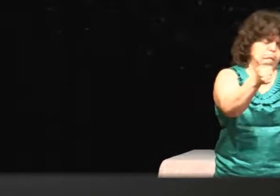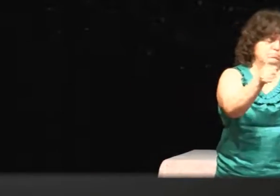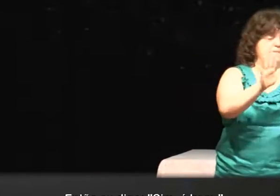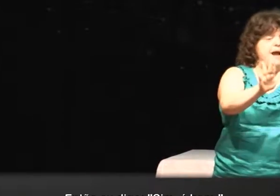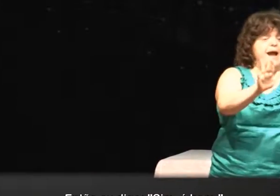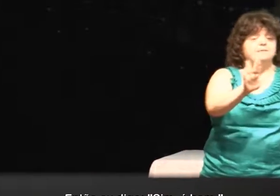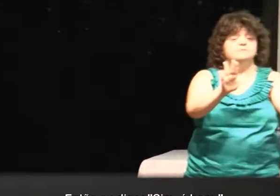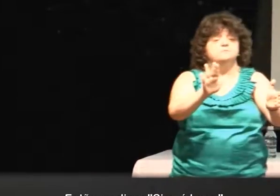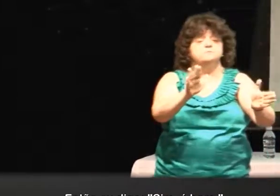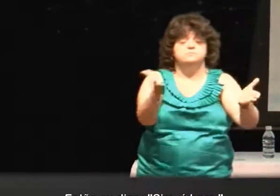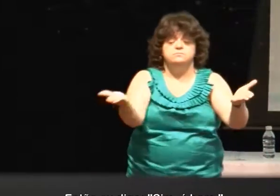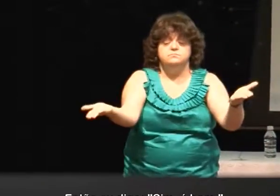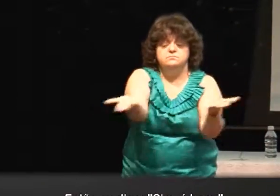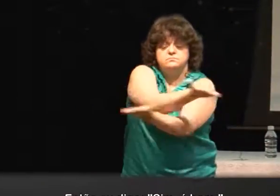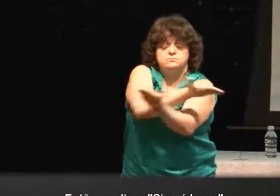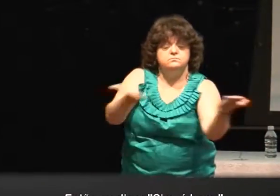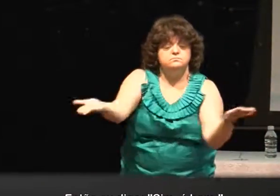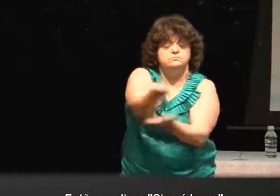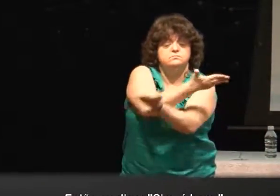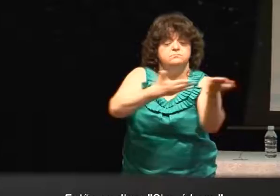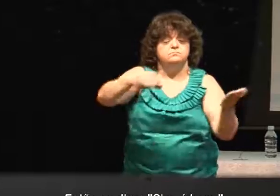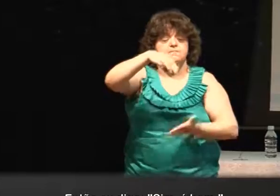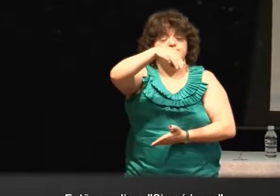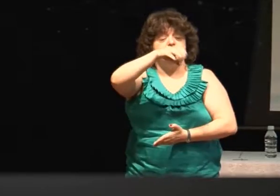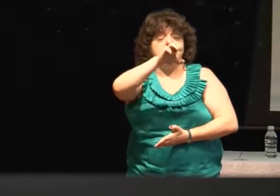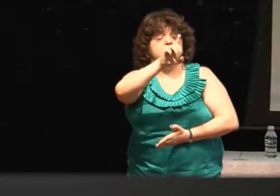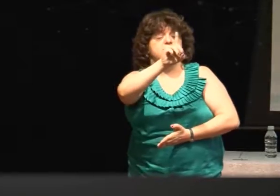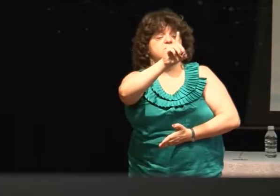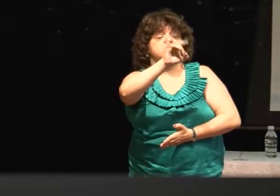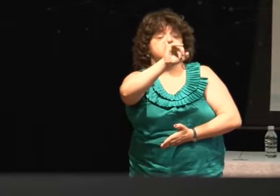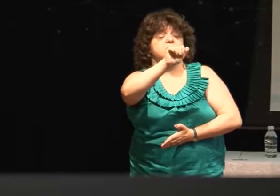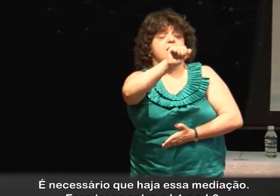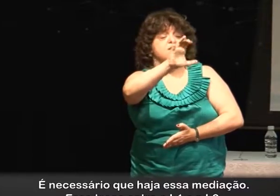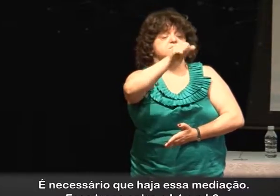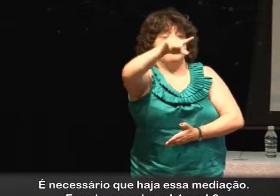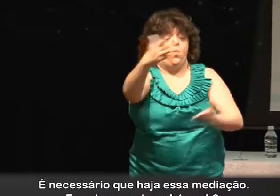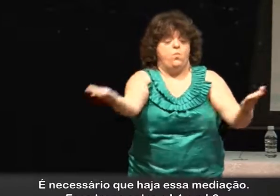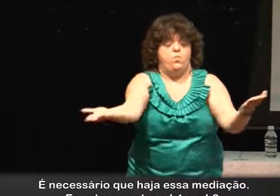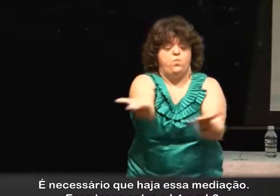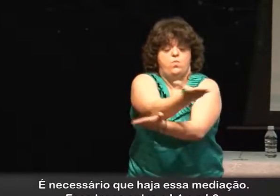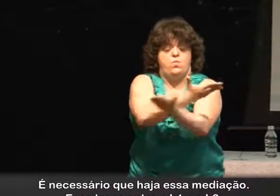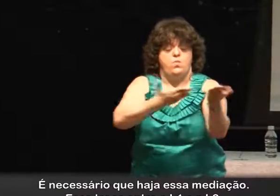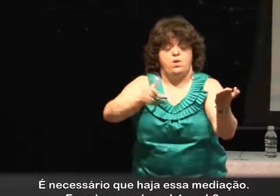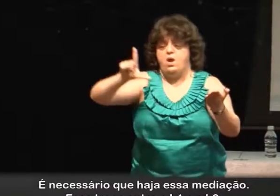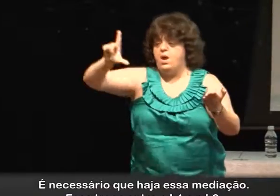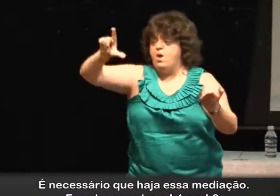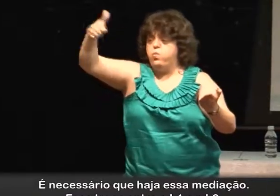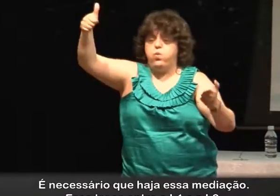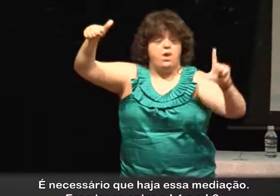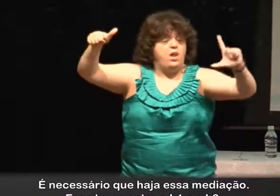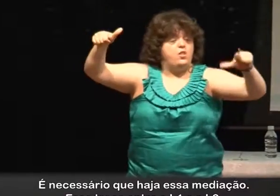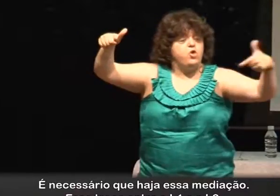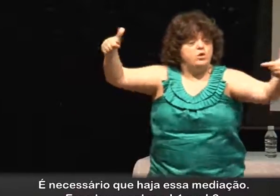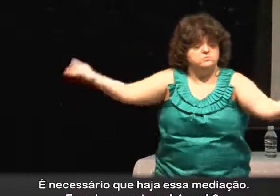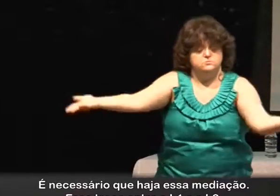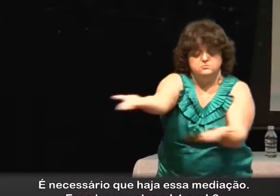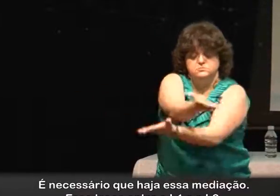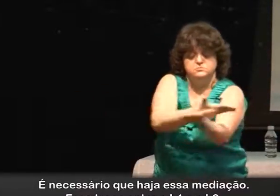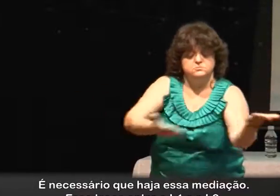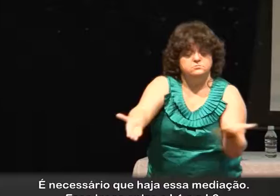Então, eu digo, sim, é bom, é necessária é necessário que haja essa mediação, essa